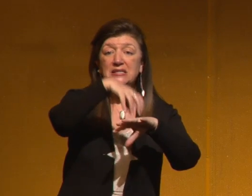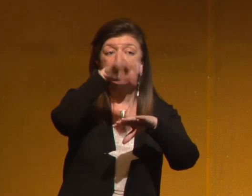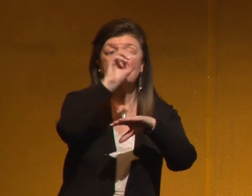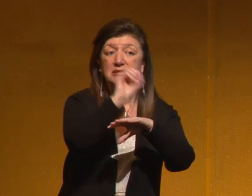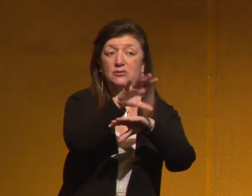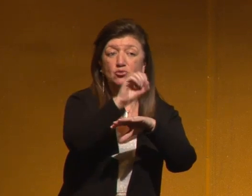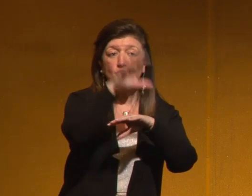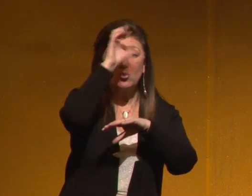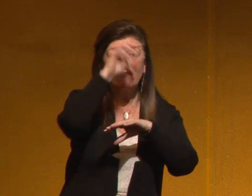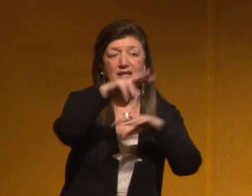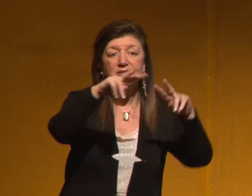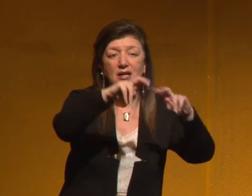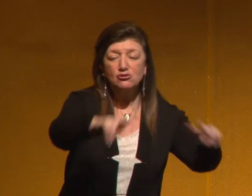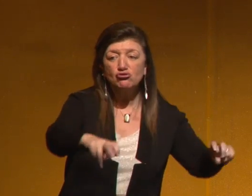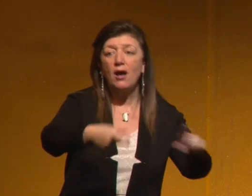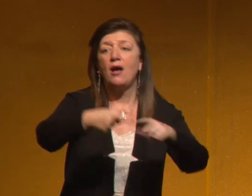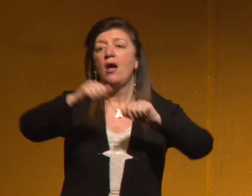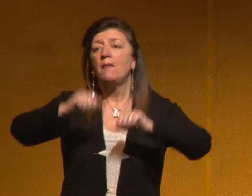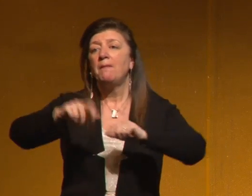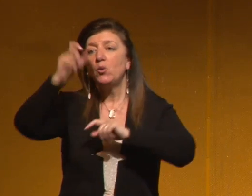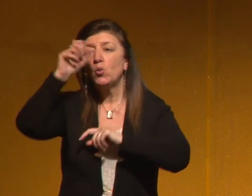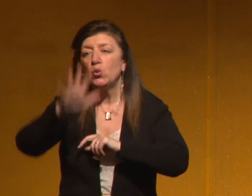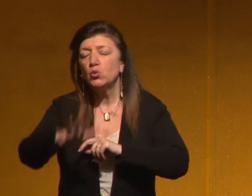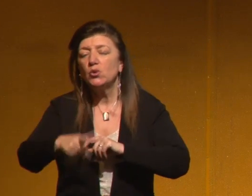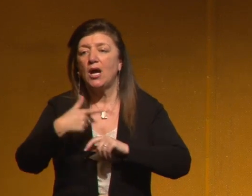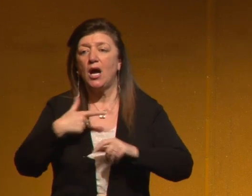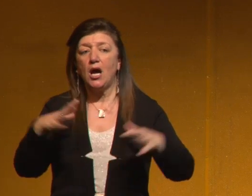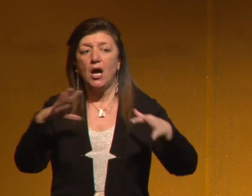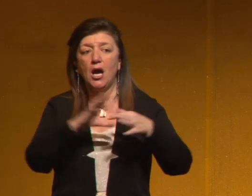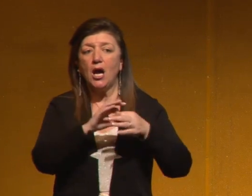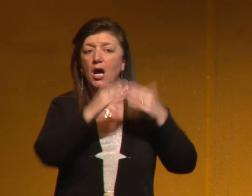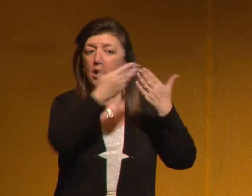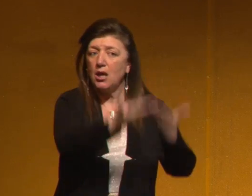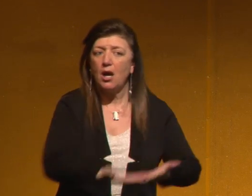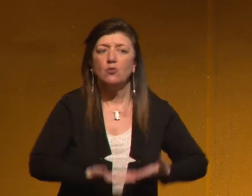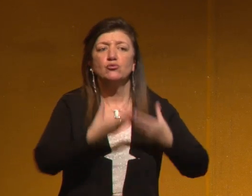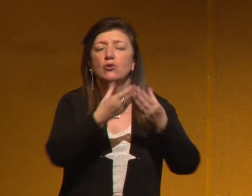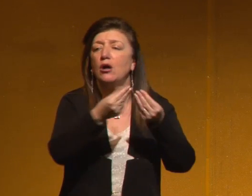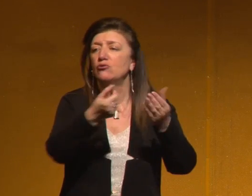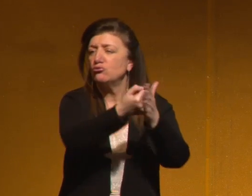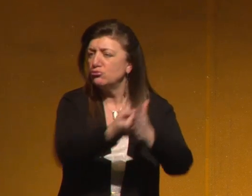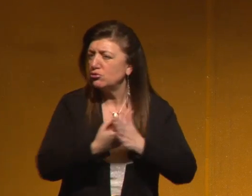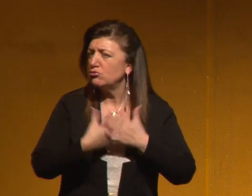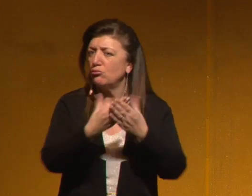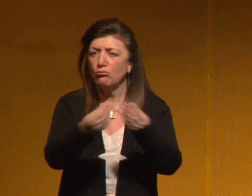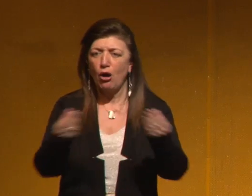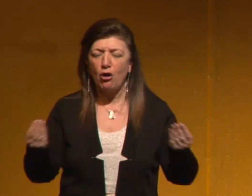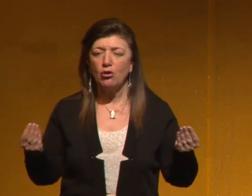e della ricerca dei beni culturali che ci ha seguito aiutato sostenuto